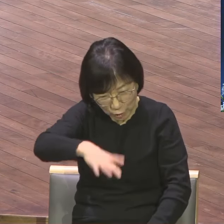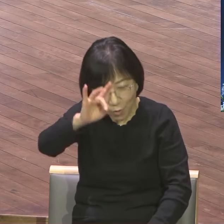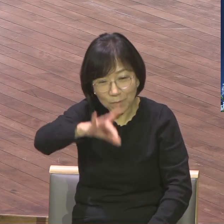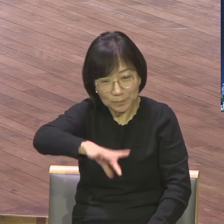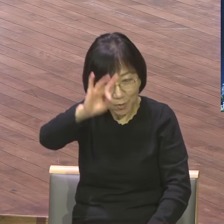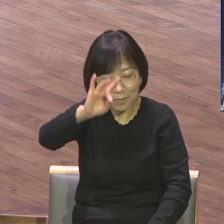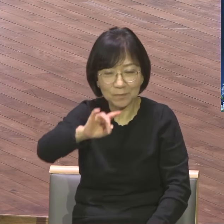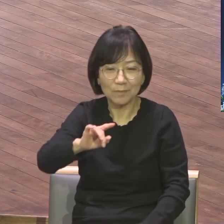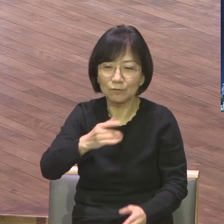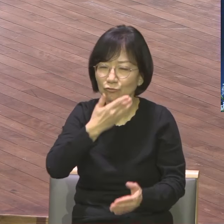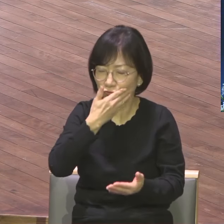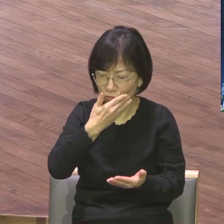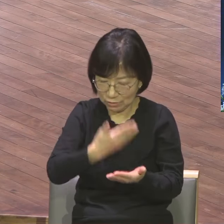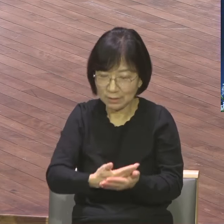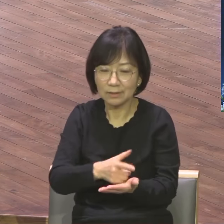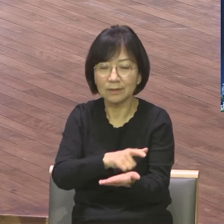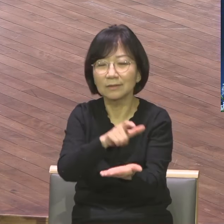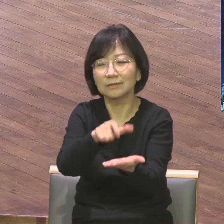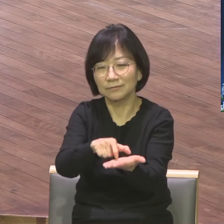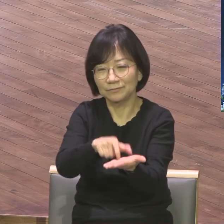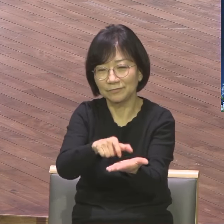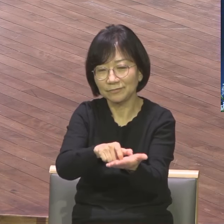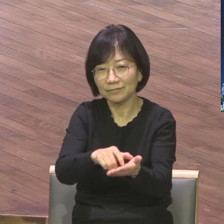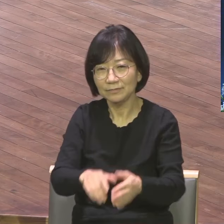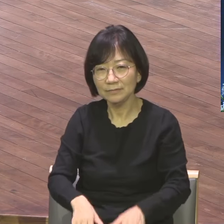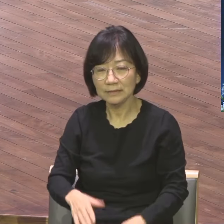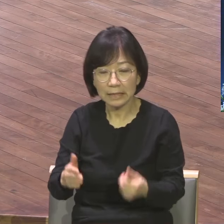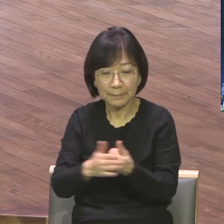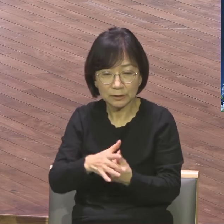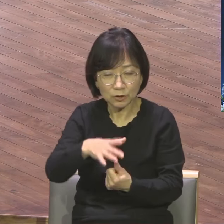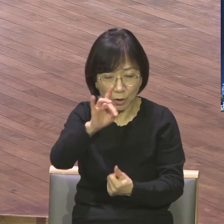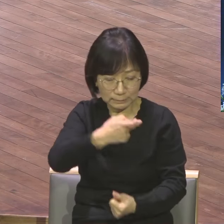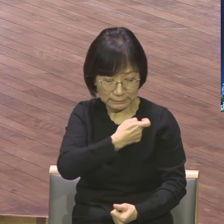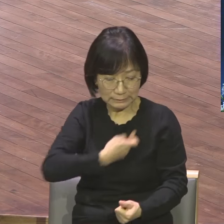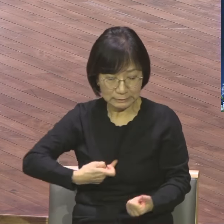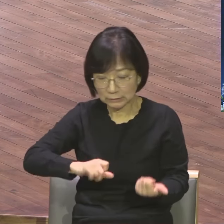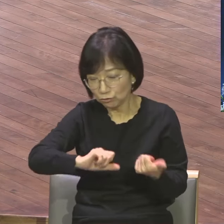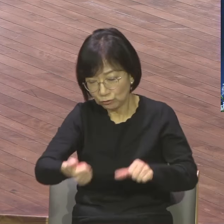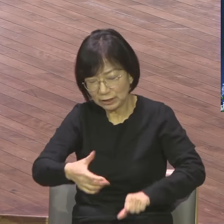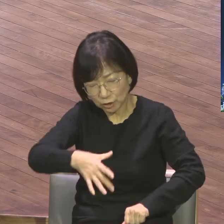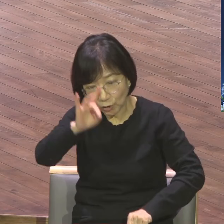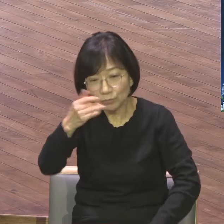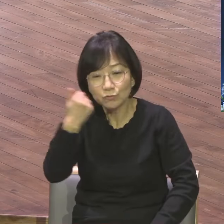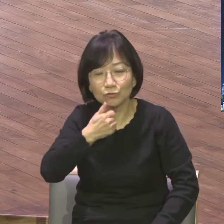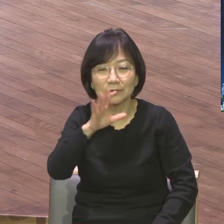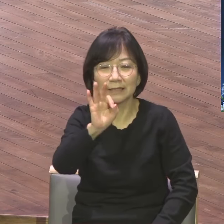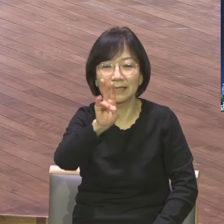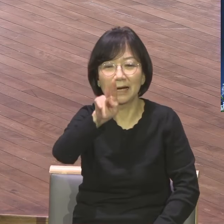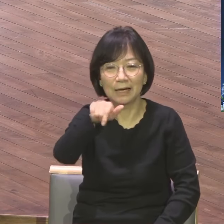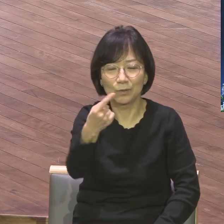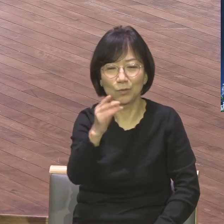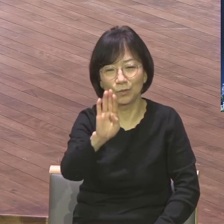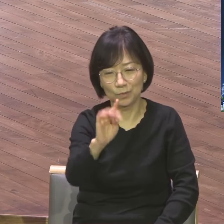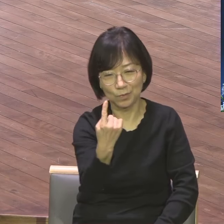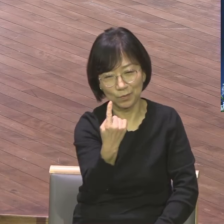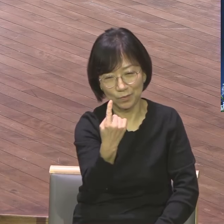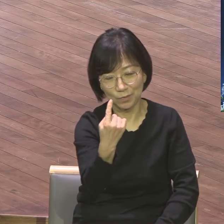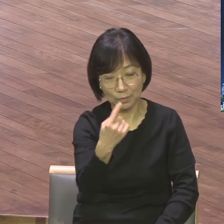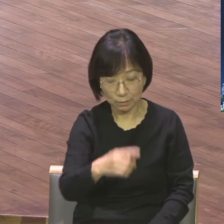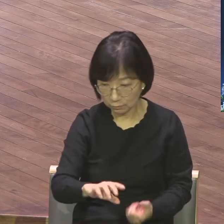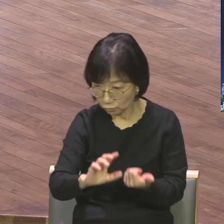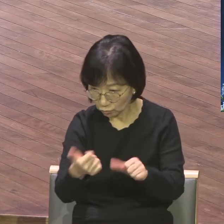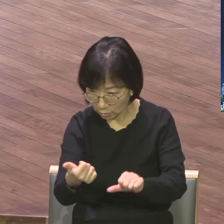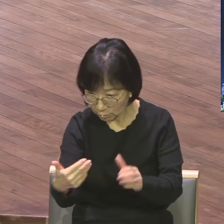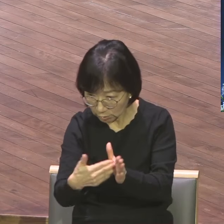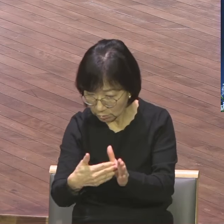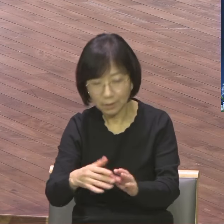것을 귀하게 여겨요. 야고보의 순교는 끝이 아닙니다. 죽음은 끝을 얘기하거든요. 끝났다